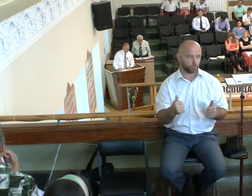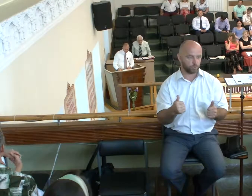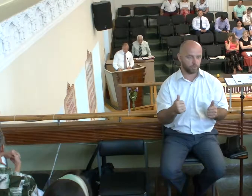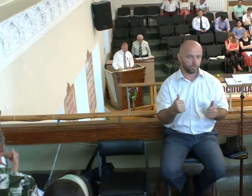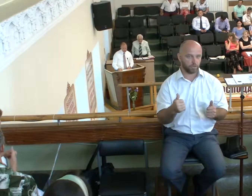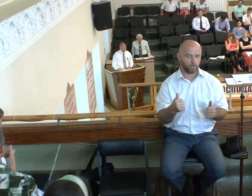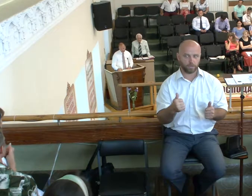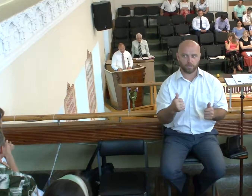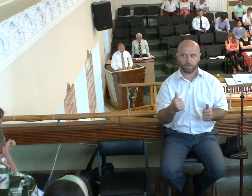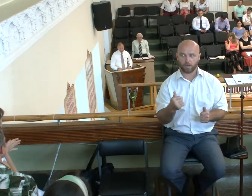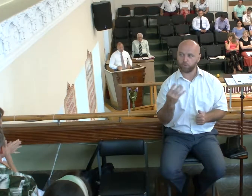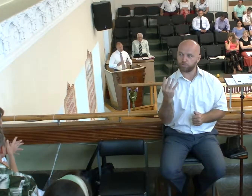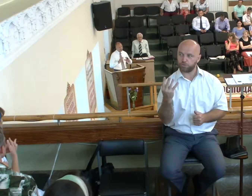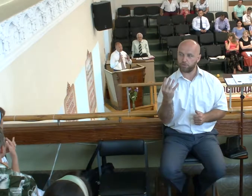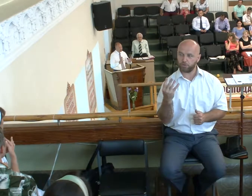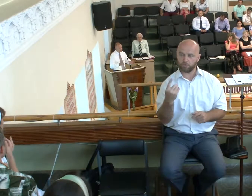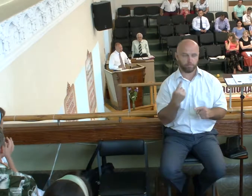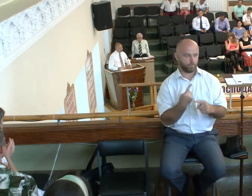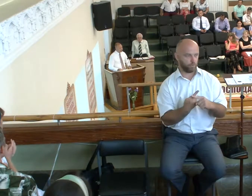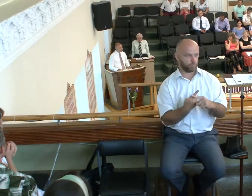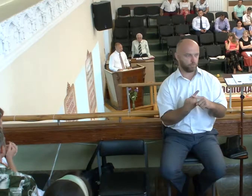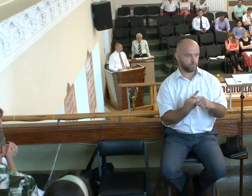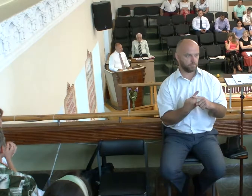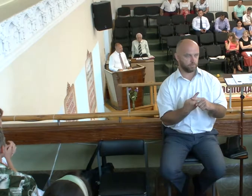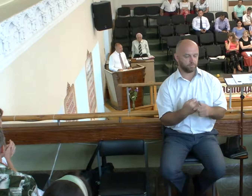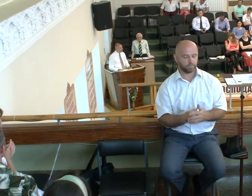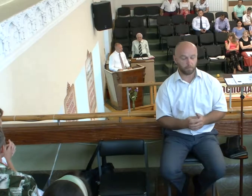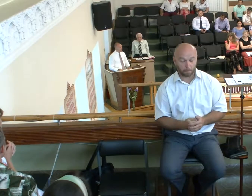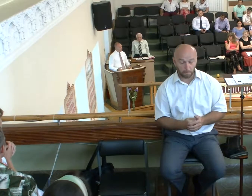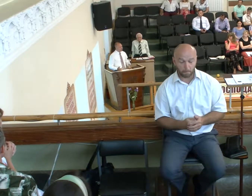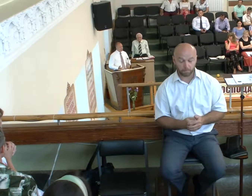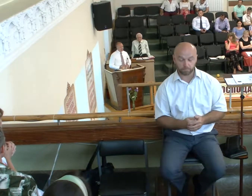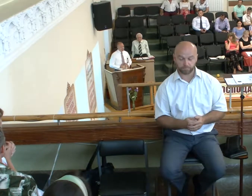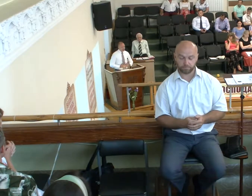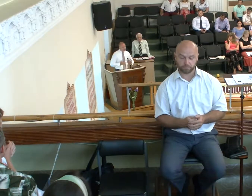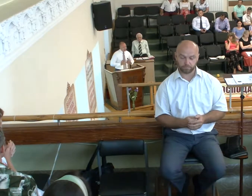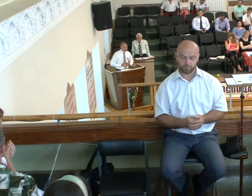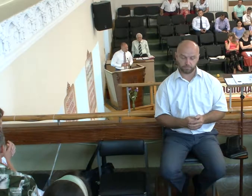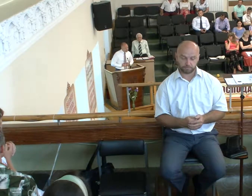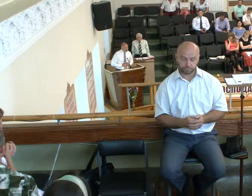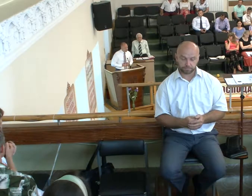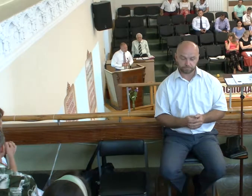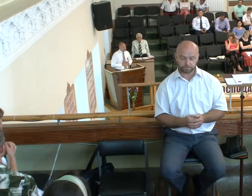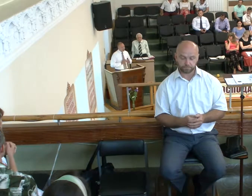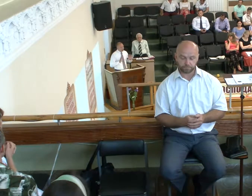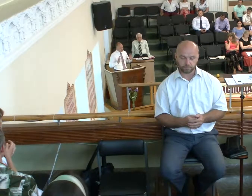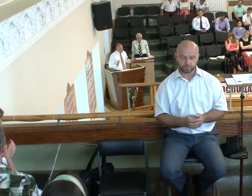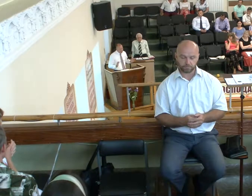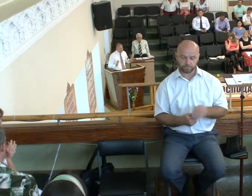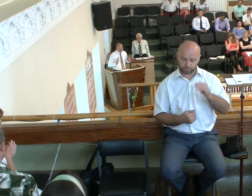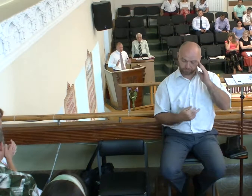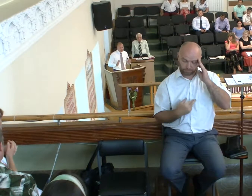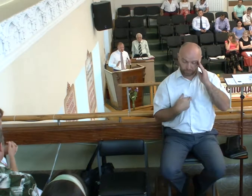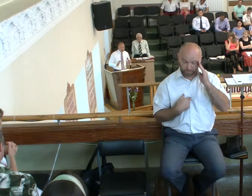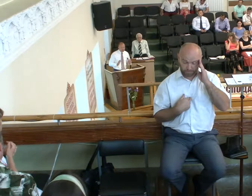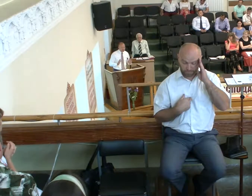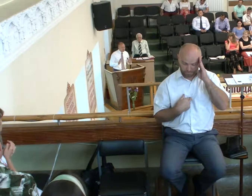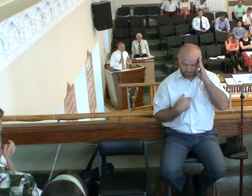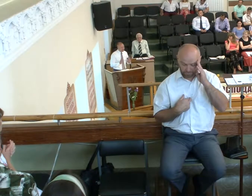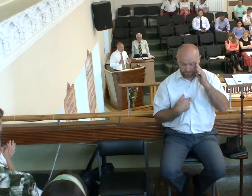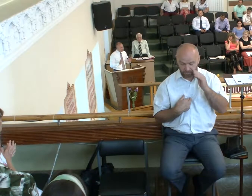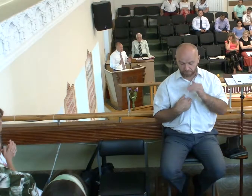собрались, приехали братья, объявили все вот эти новости. Я пошел благодарить Бога за то, что Господь